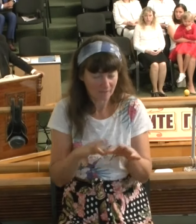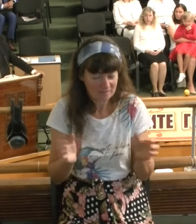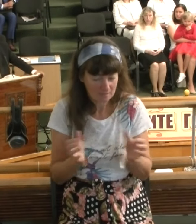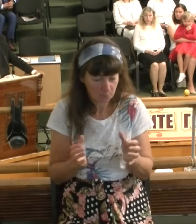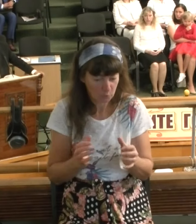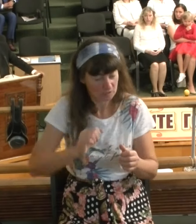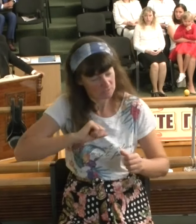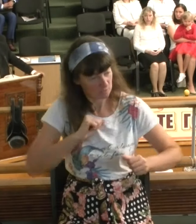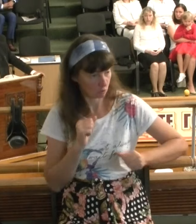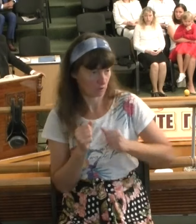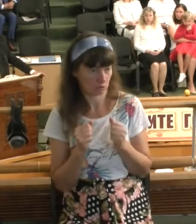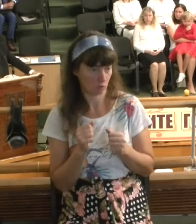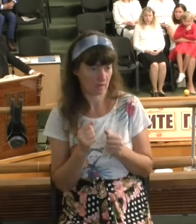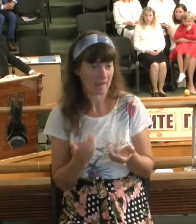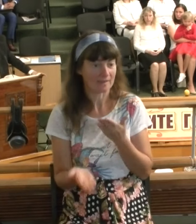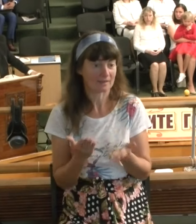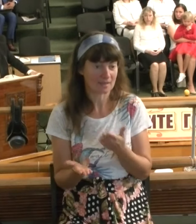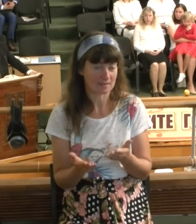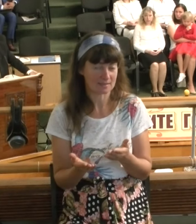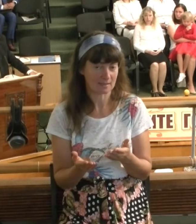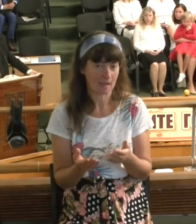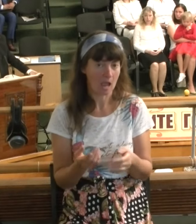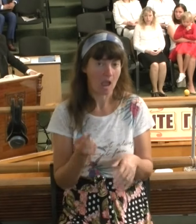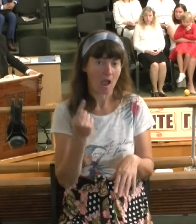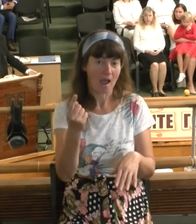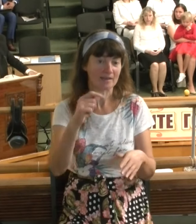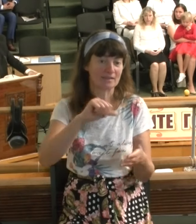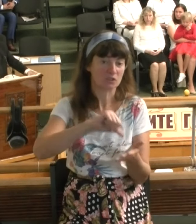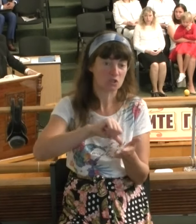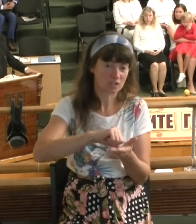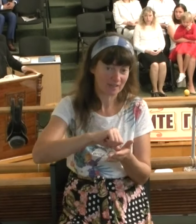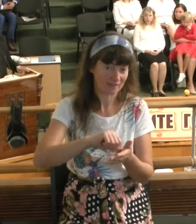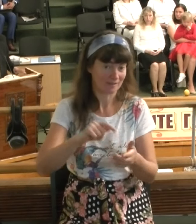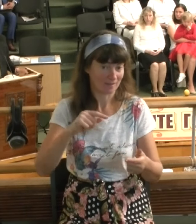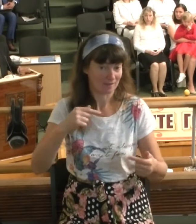Посему страдает не один член, страдают все члены.